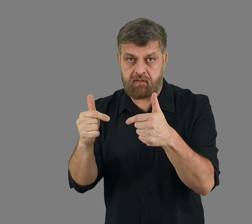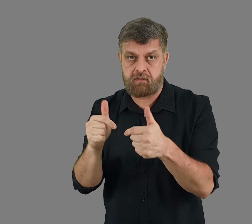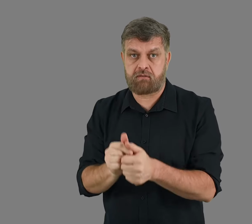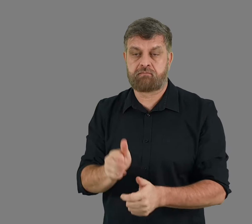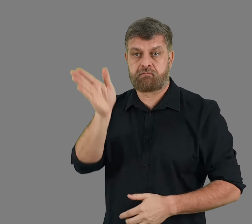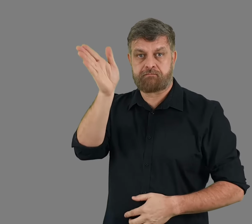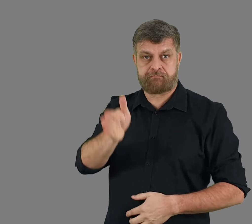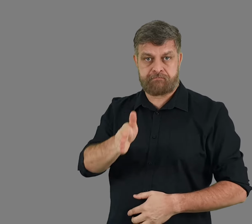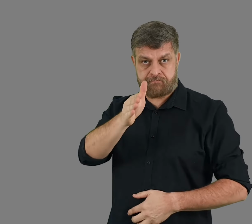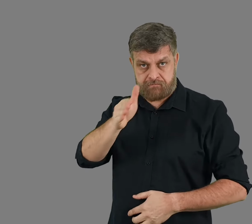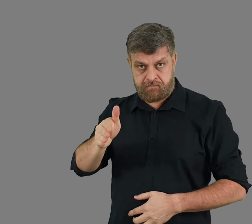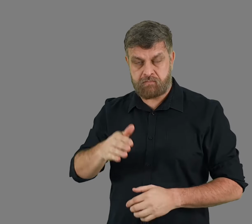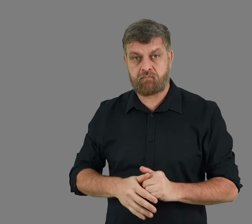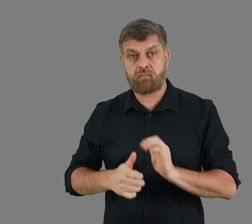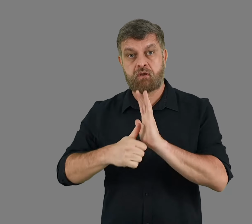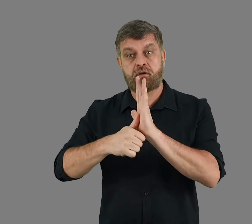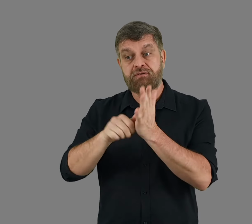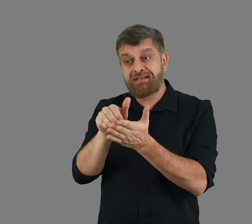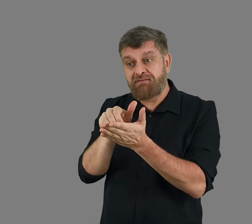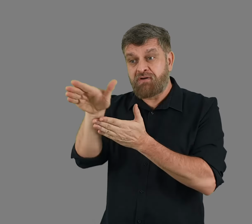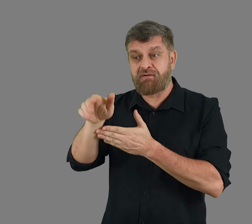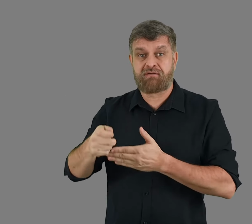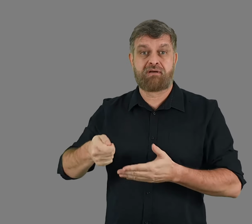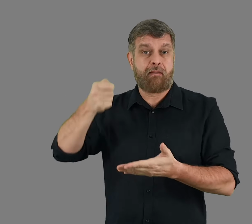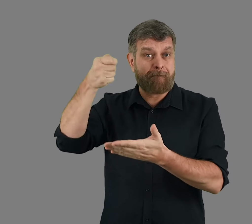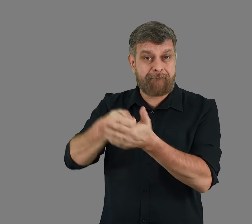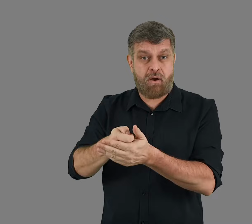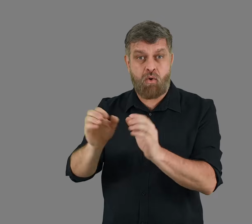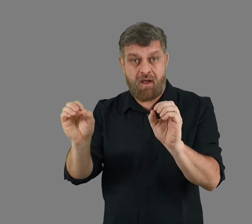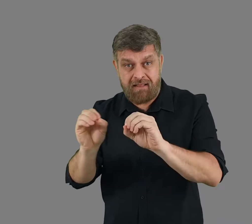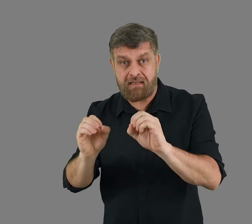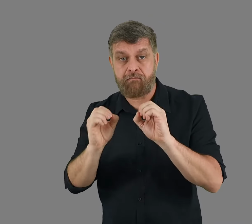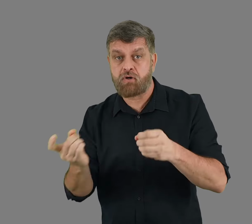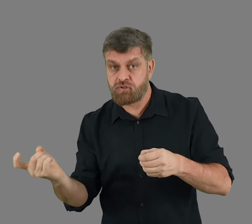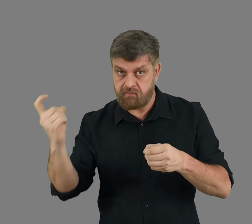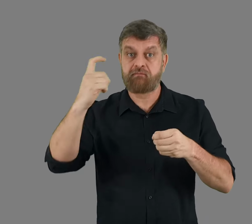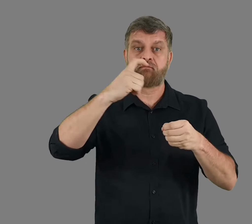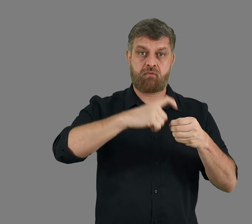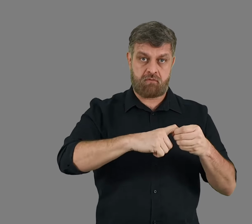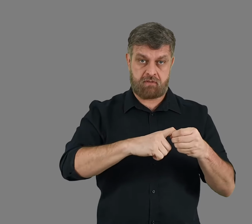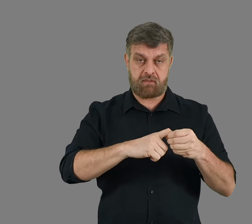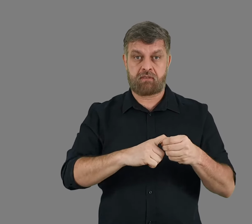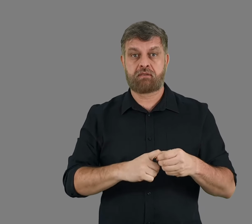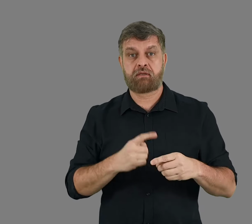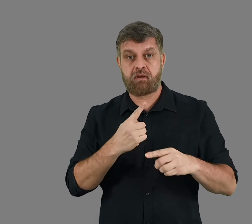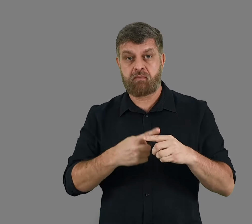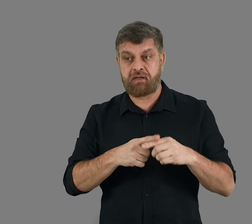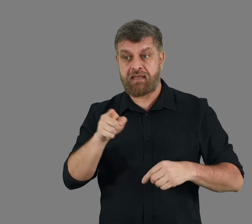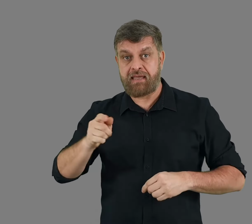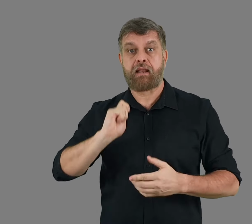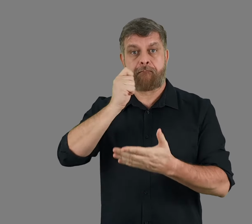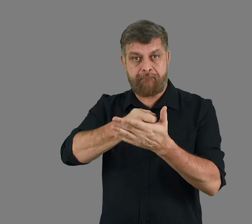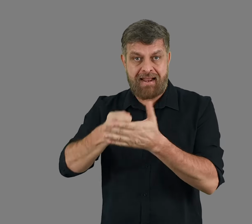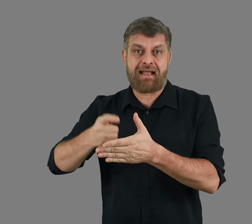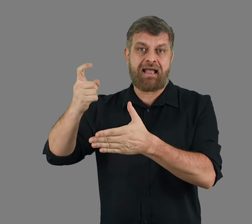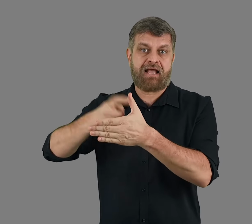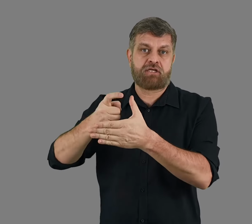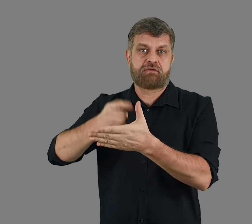associado excluído por falta de pagamento poderá ser readmitido a qualquer tempo, mediante retomada de pagamento.